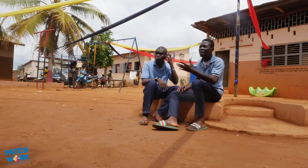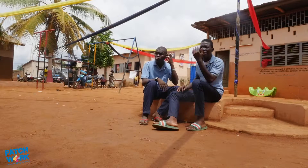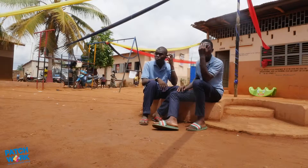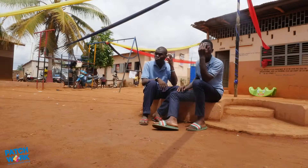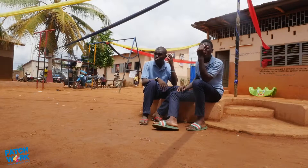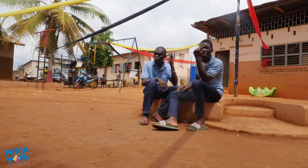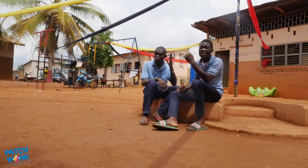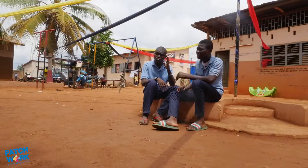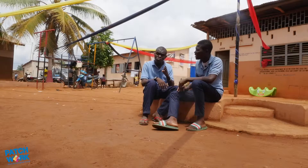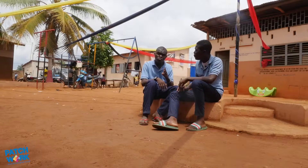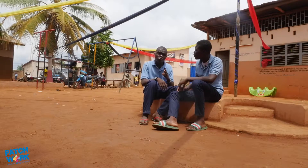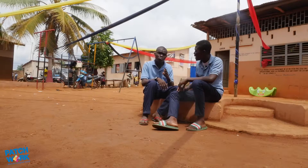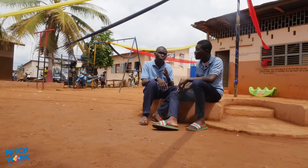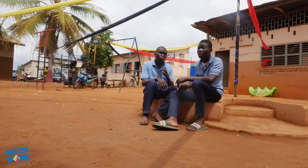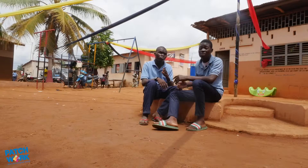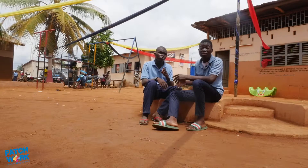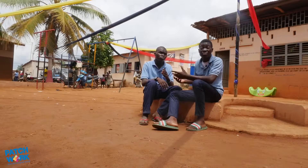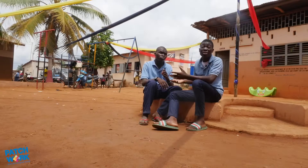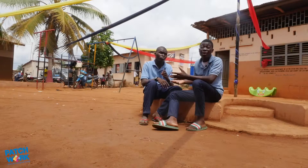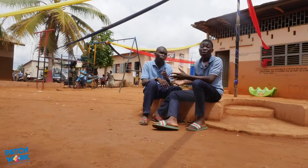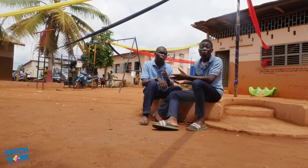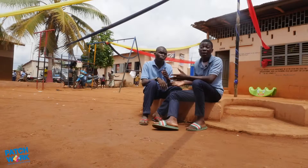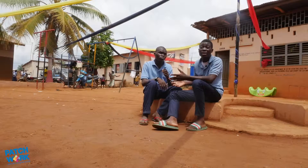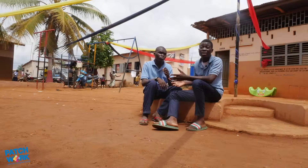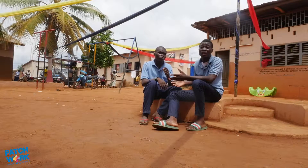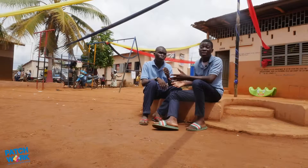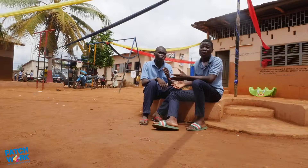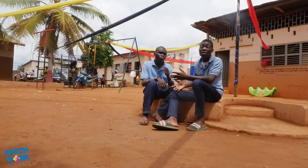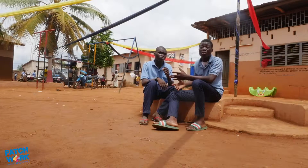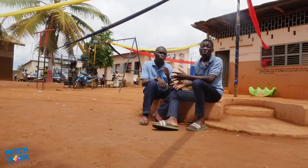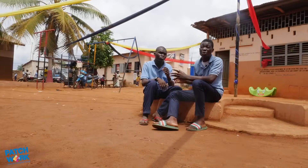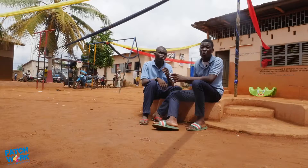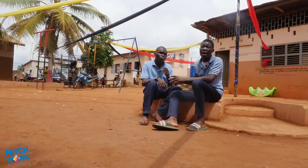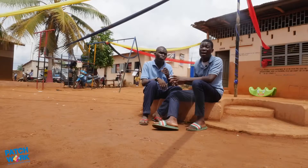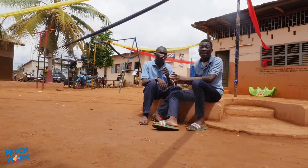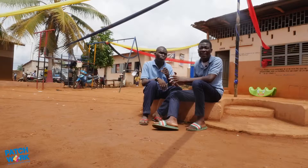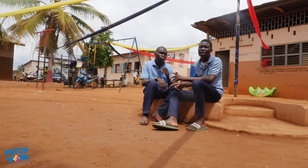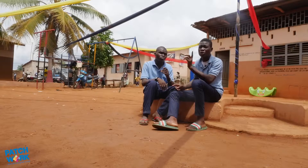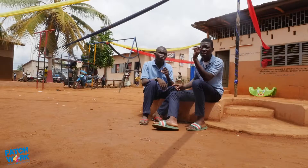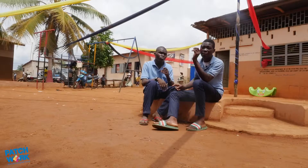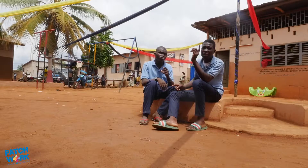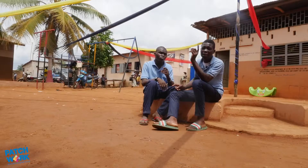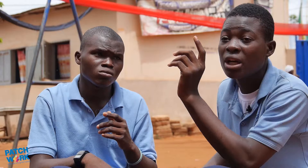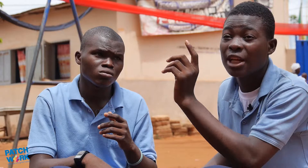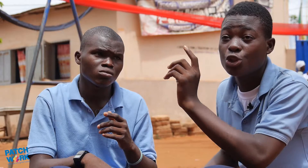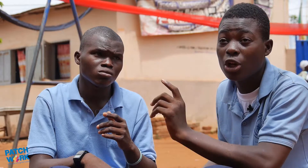C'est le seul centre qui possède d'ailleurs le collège de la maternelle jusqu'en terminale. C'est le seul collège